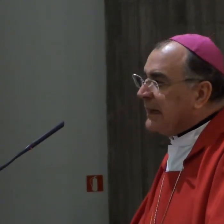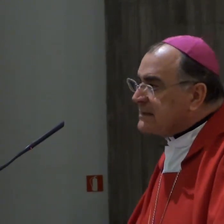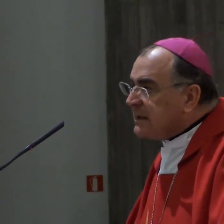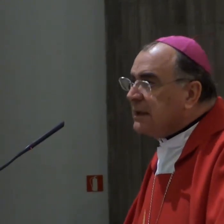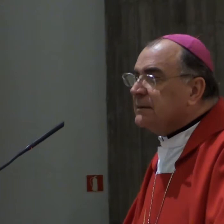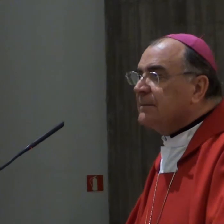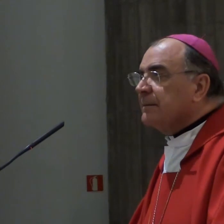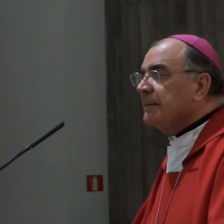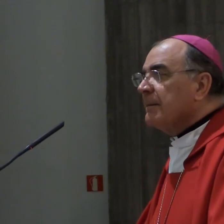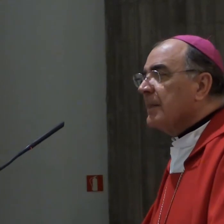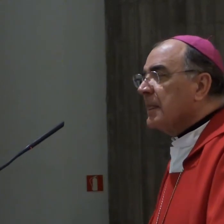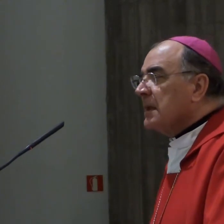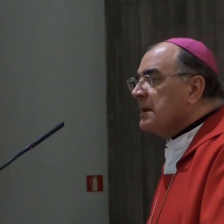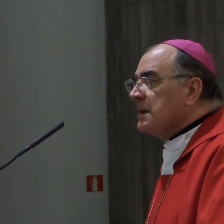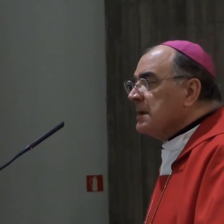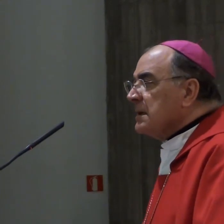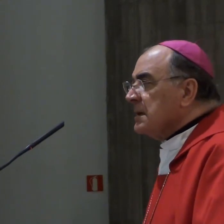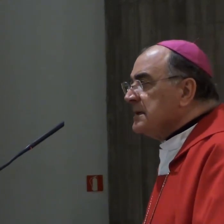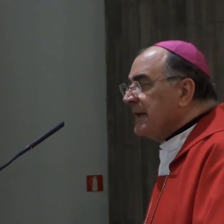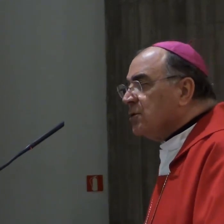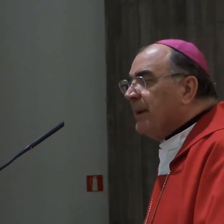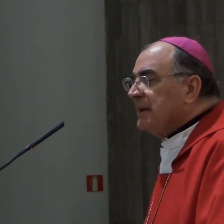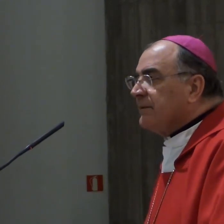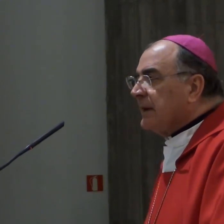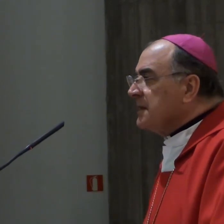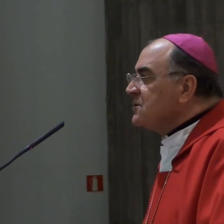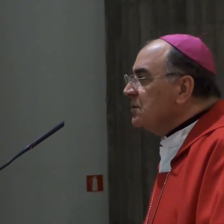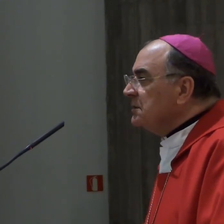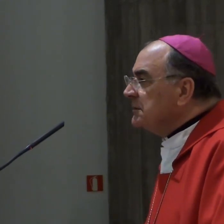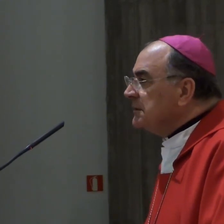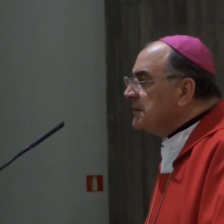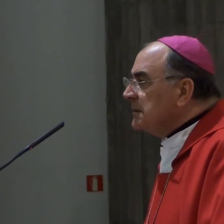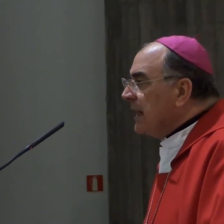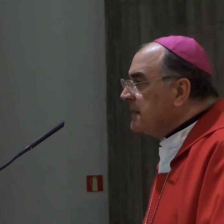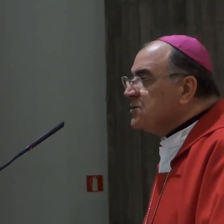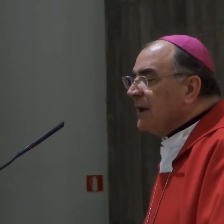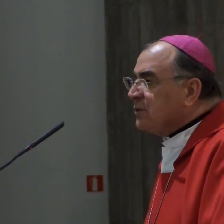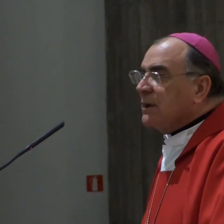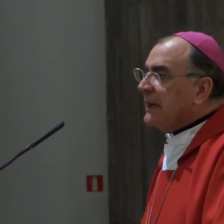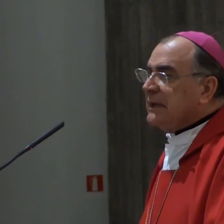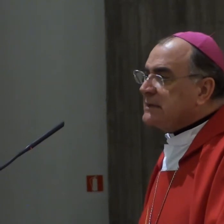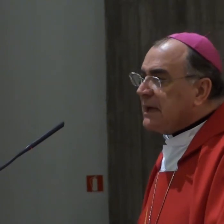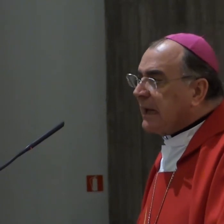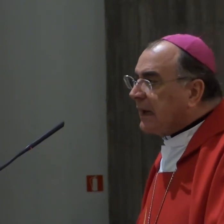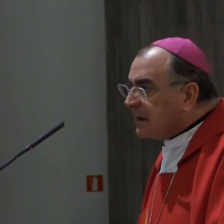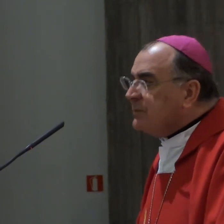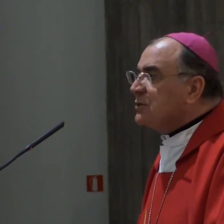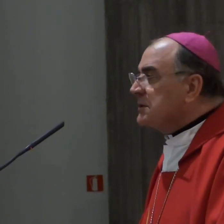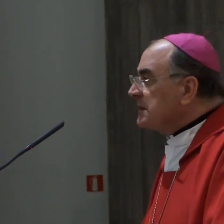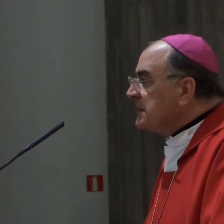al estilo santo padre Francisco ha dicho a toda la